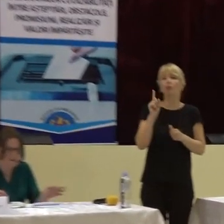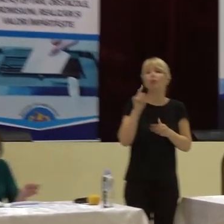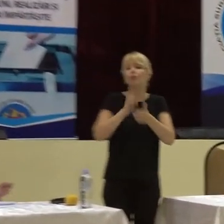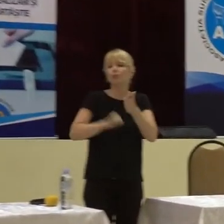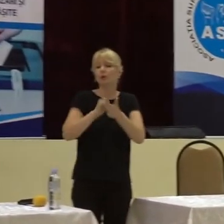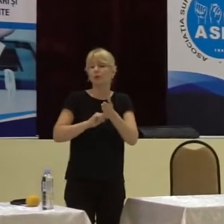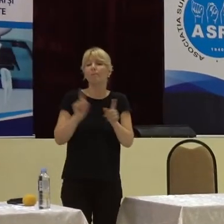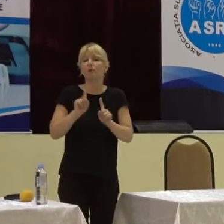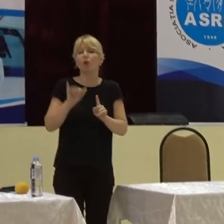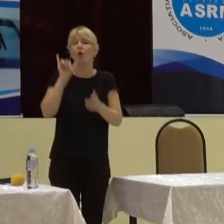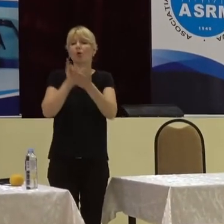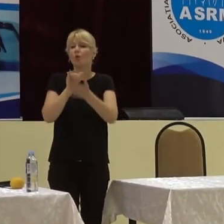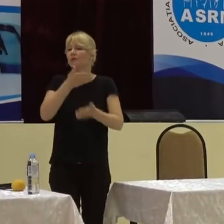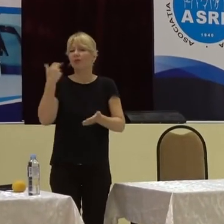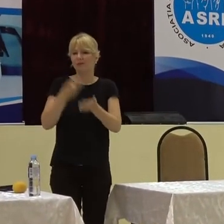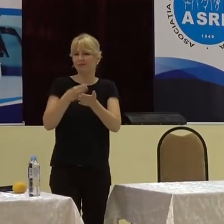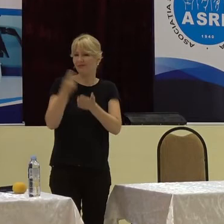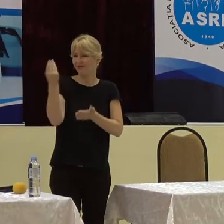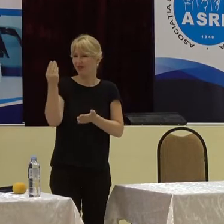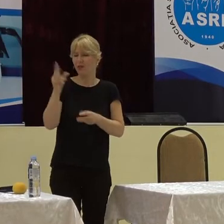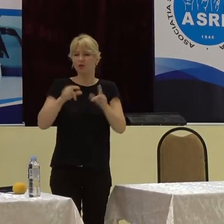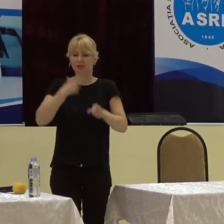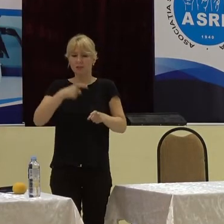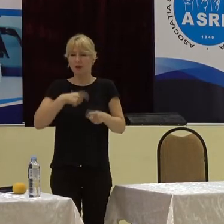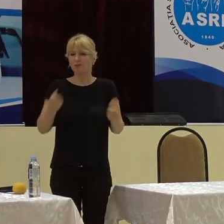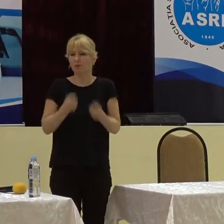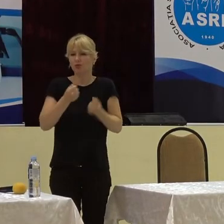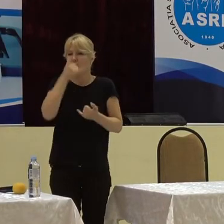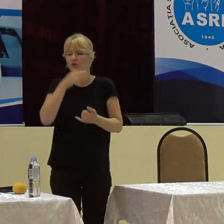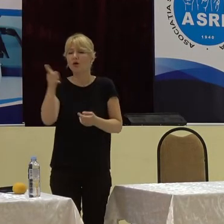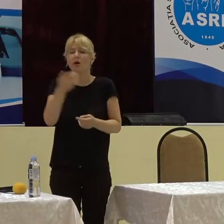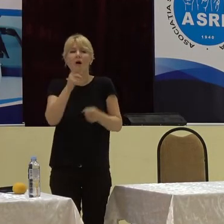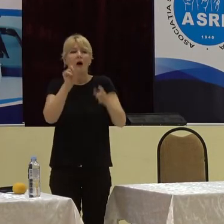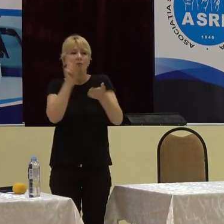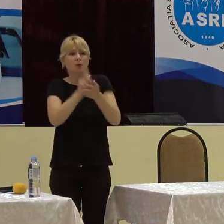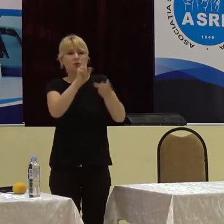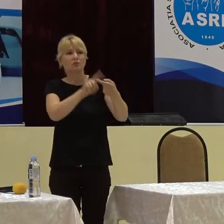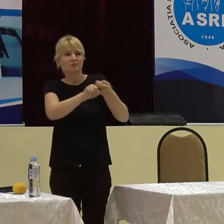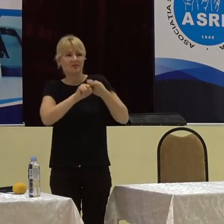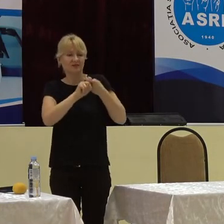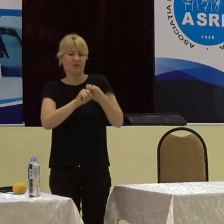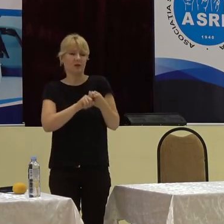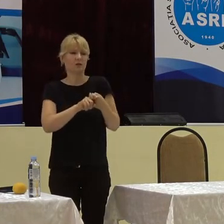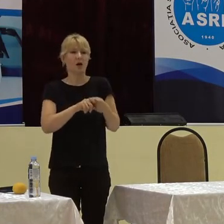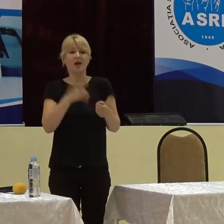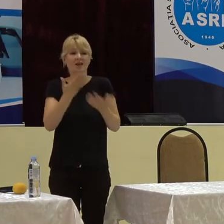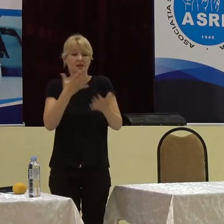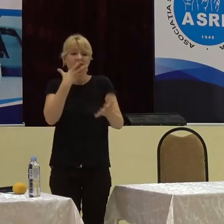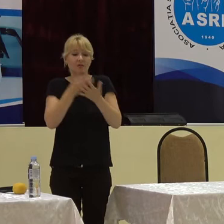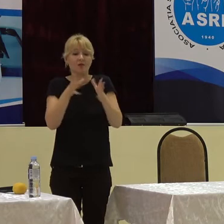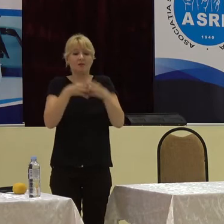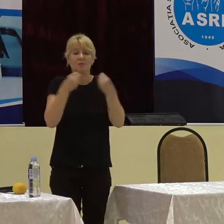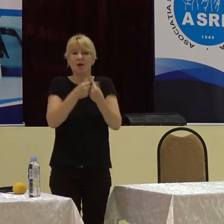au material financiar, nu au cum să se întreține, ele sunt dependente de cineva. Atunci când familia lor nu le